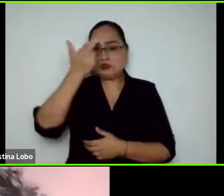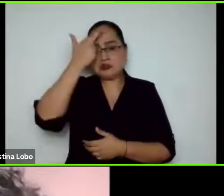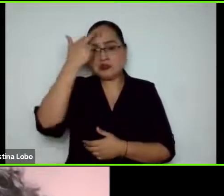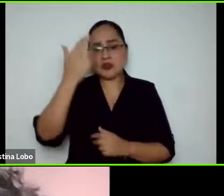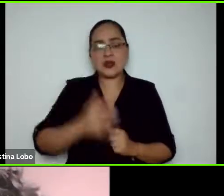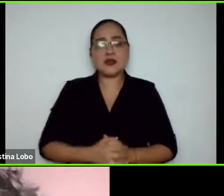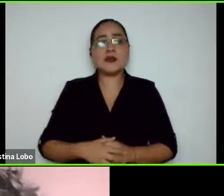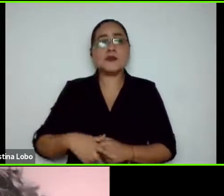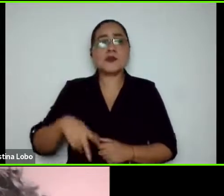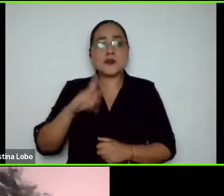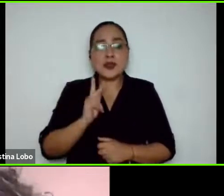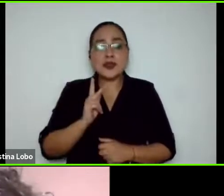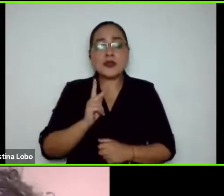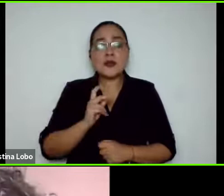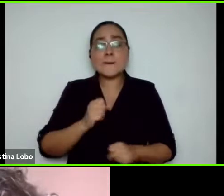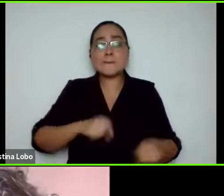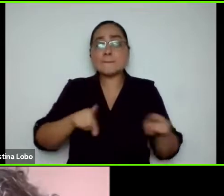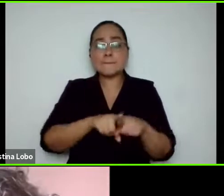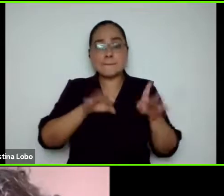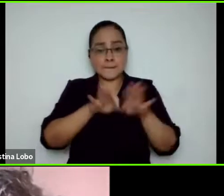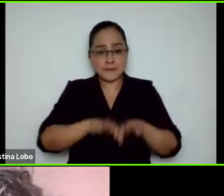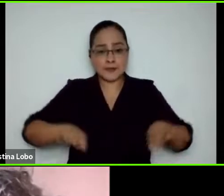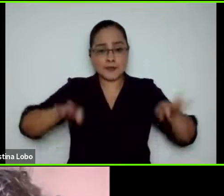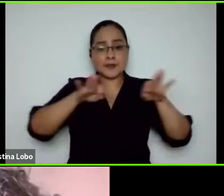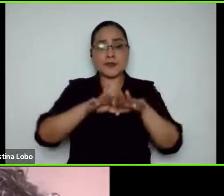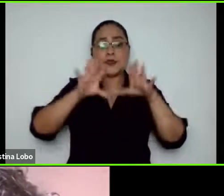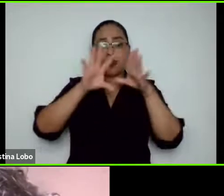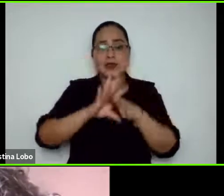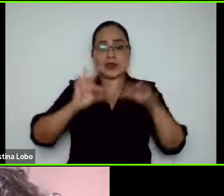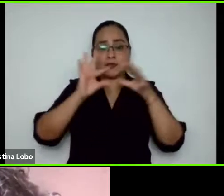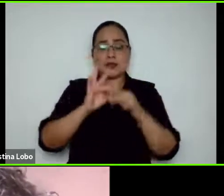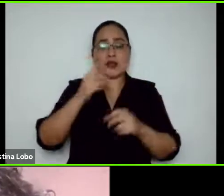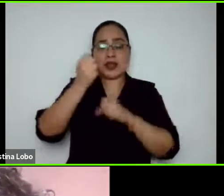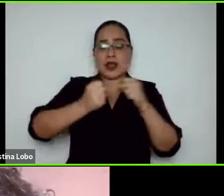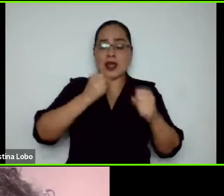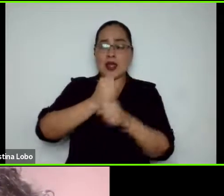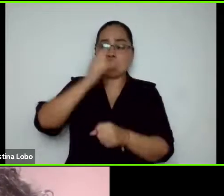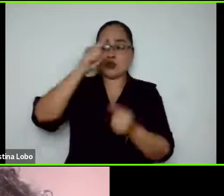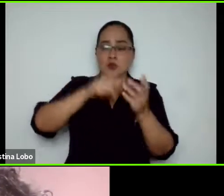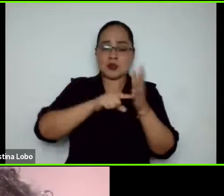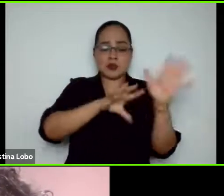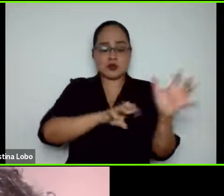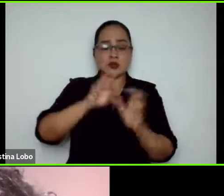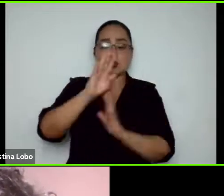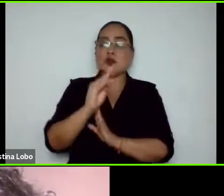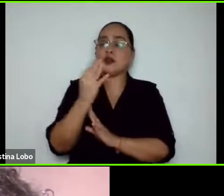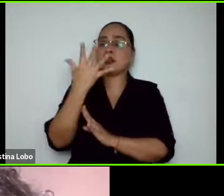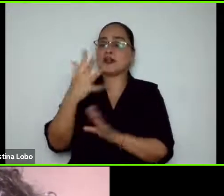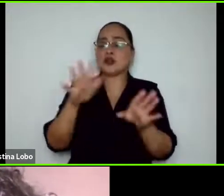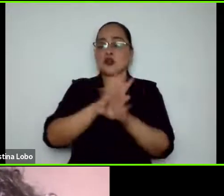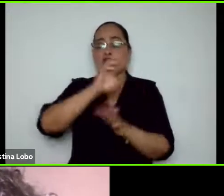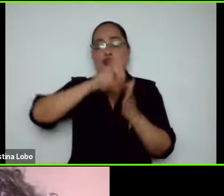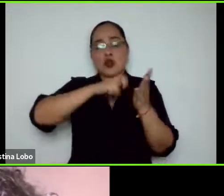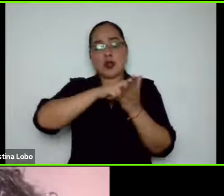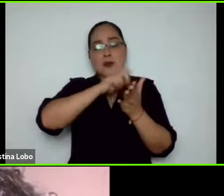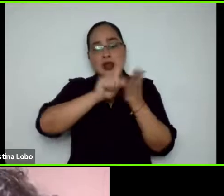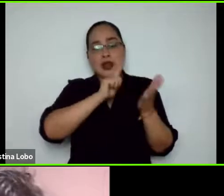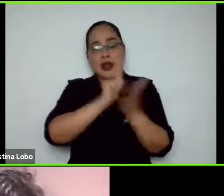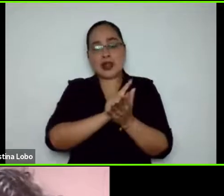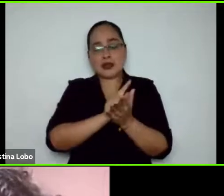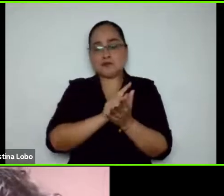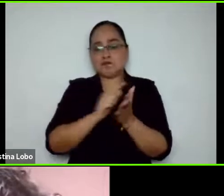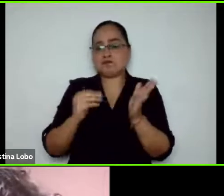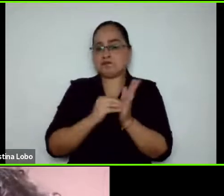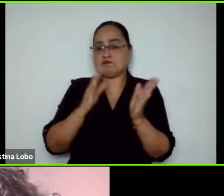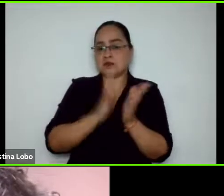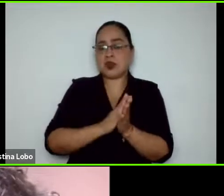Es importante destacar que la reforma del 95 al principio no preveía la materia electoral, y fue hasta 1996, un